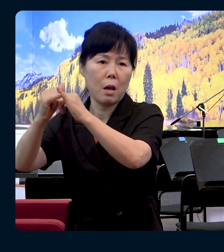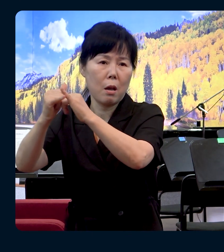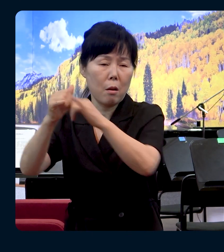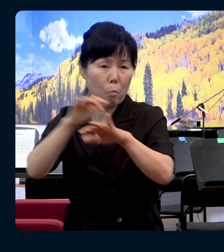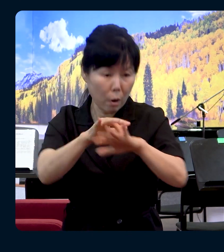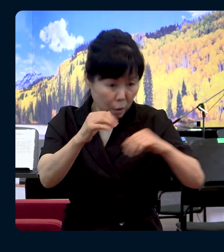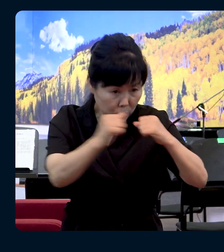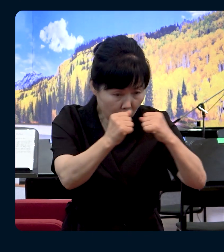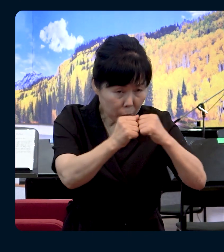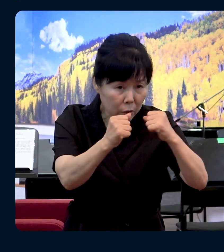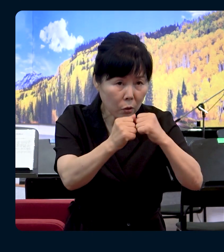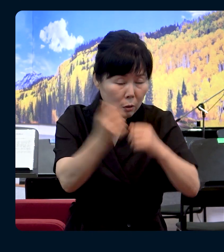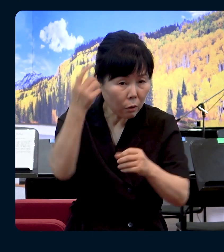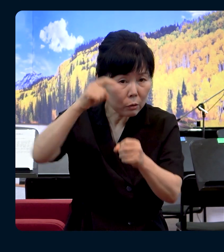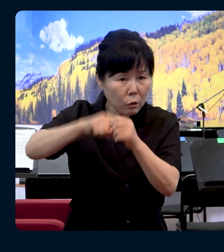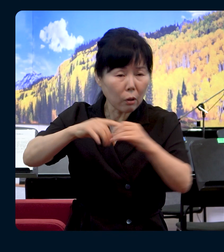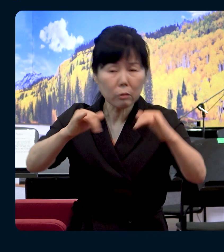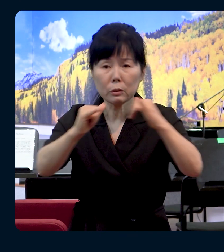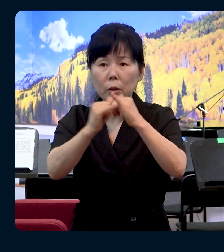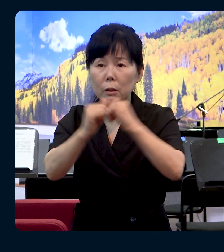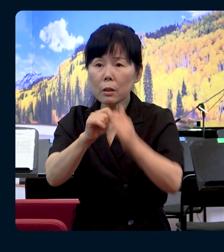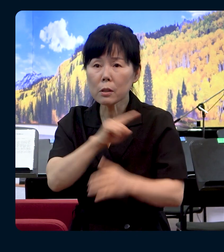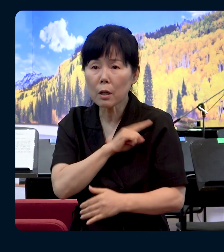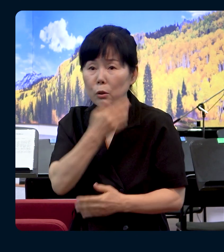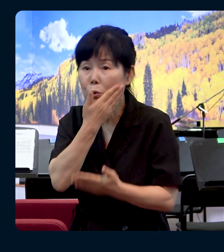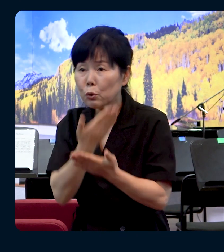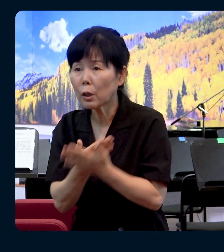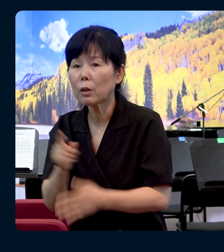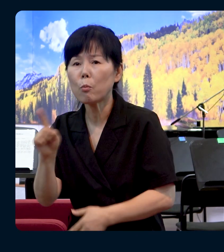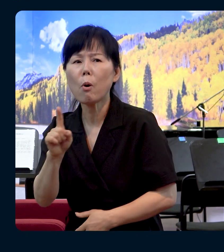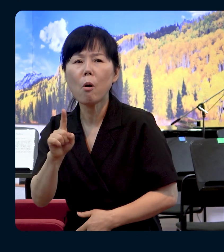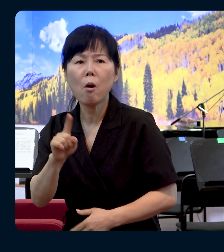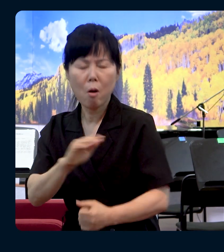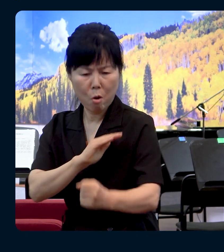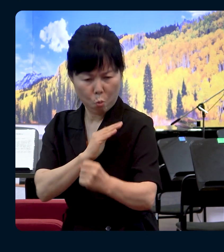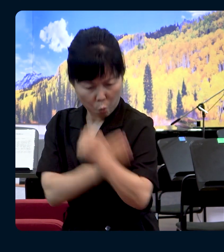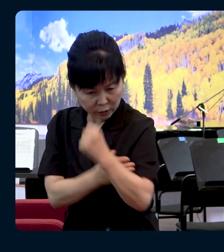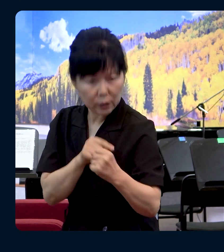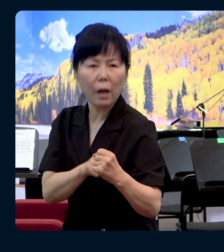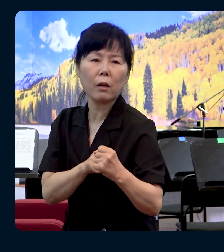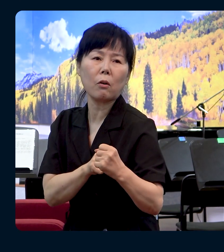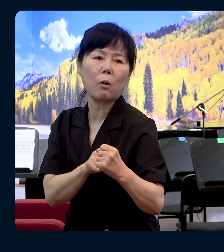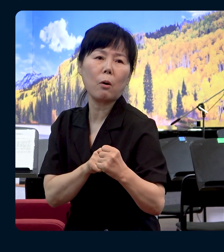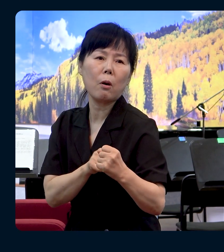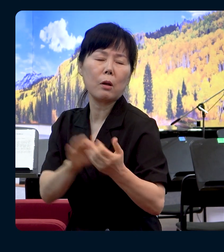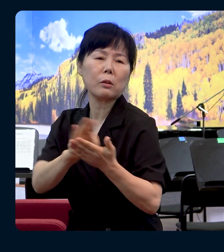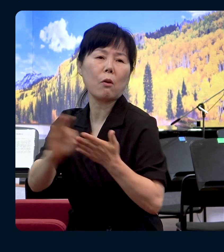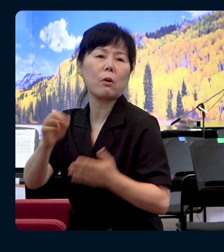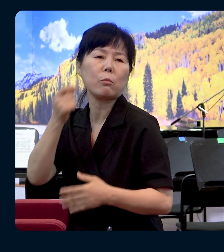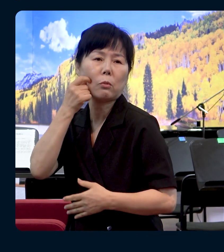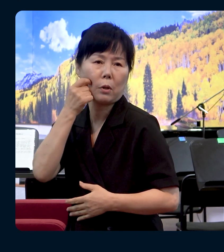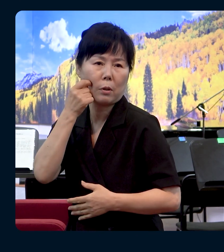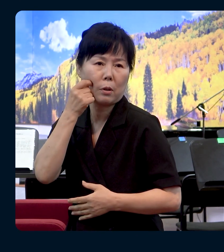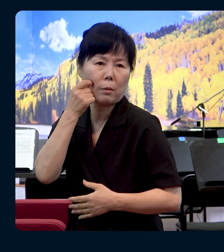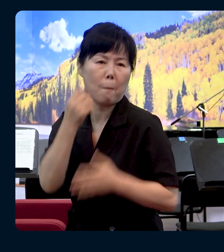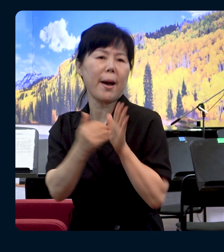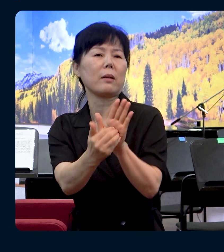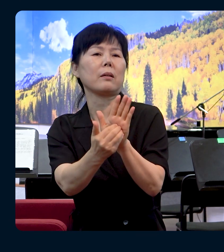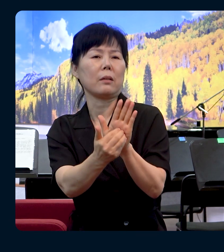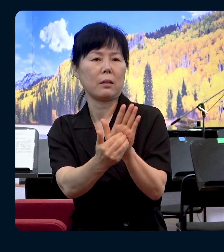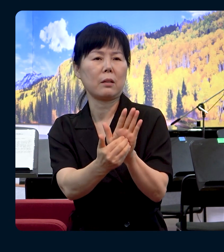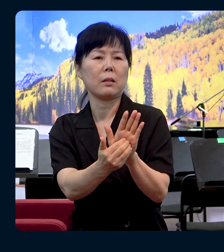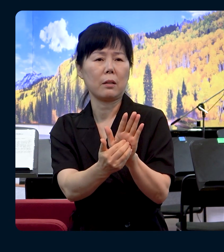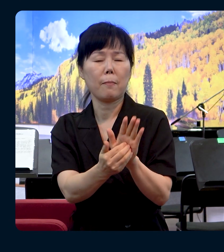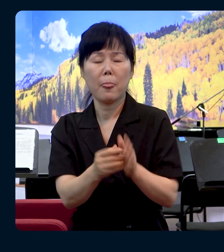아닙니까? 영적 전쟁에서 가장 중요한 것이 바로 권세를 사용하는 것이라고 해요. 특히 입술의 권세.